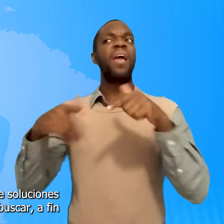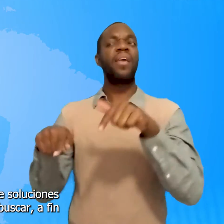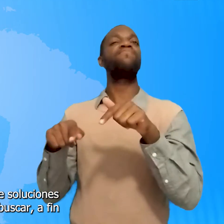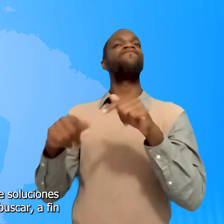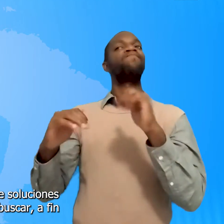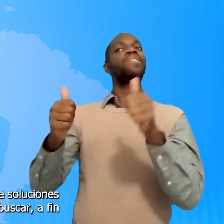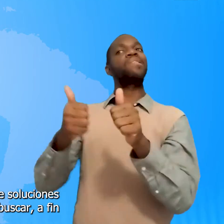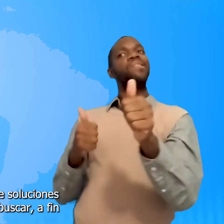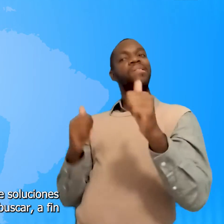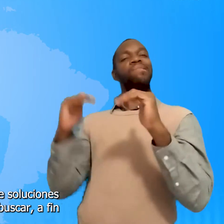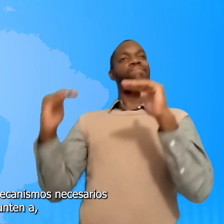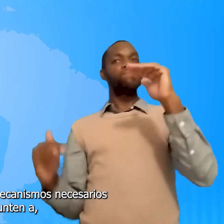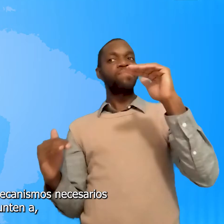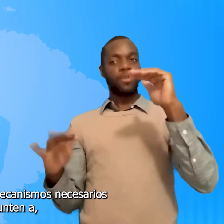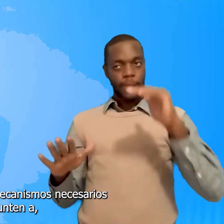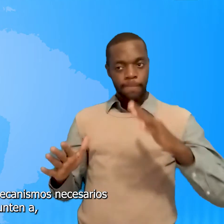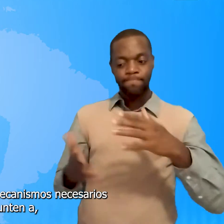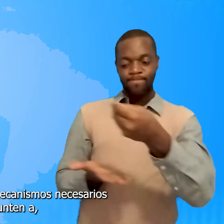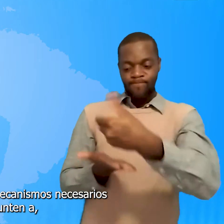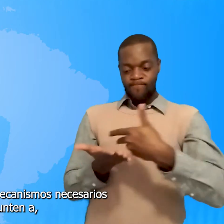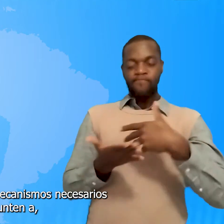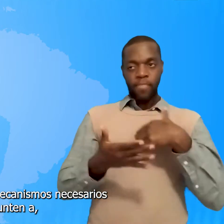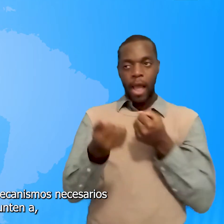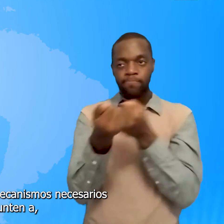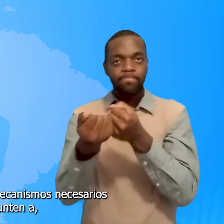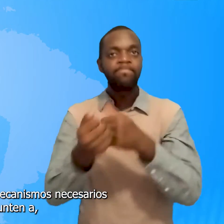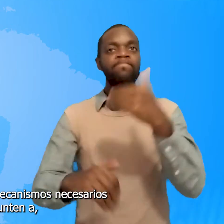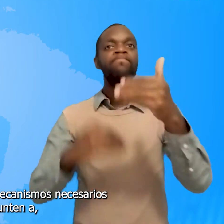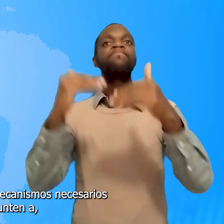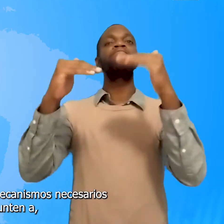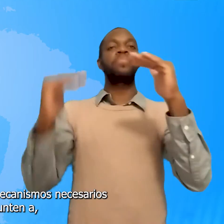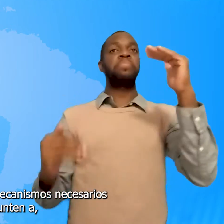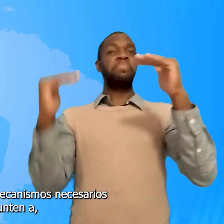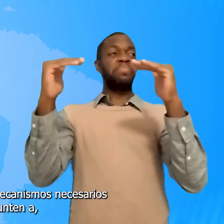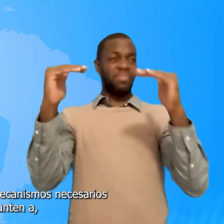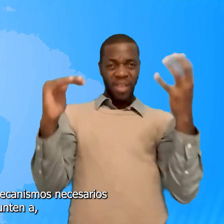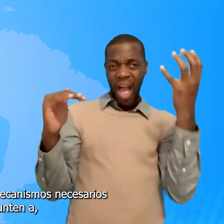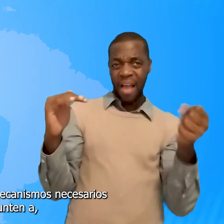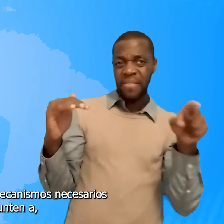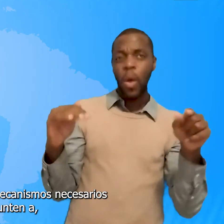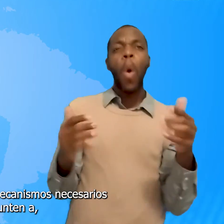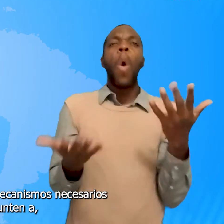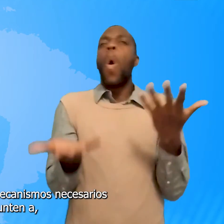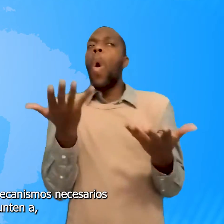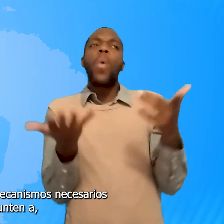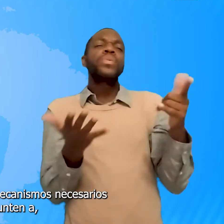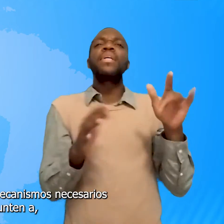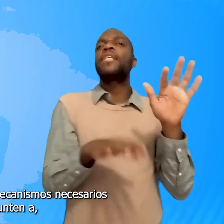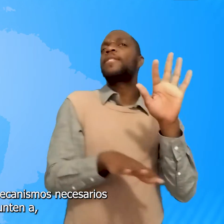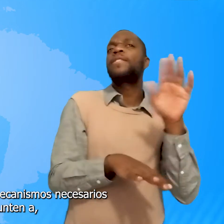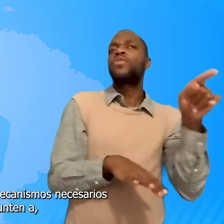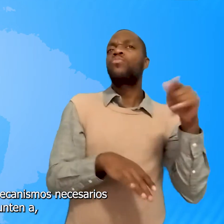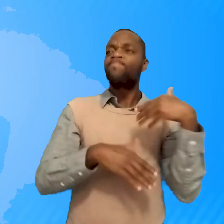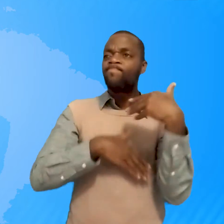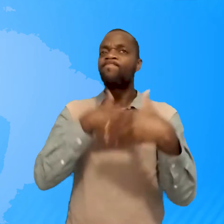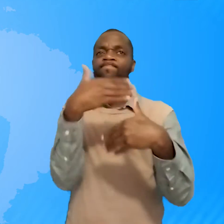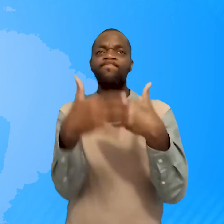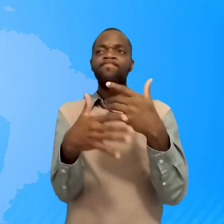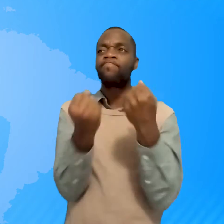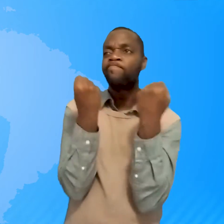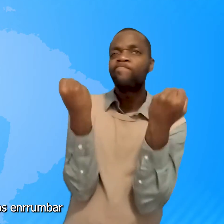habrían que buscar a fin de que se creen los mecanismos necesarios que apunten